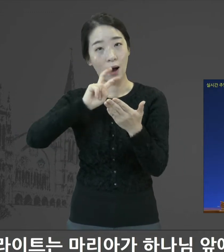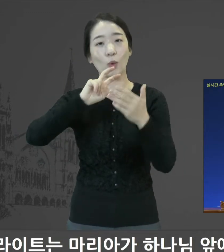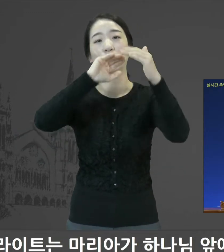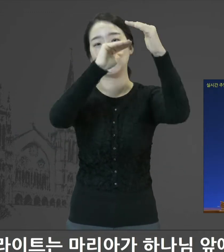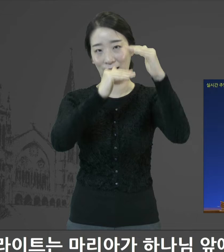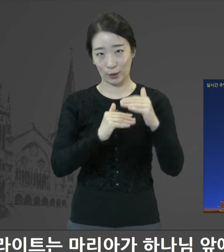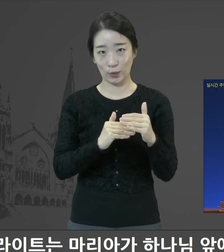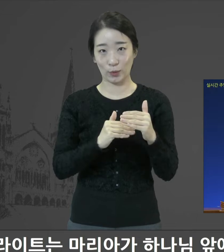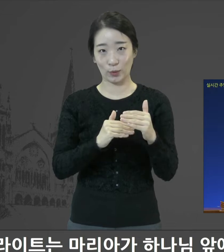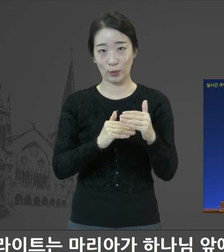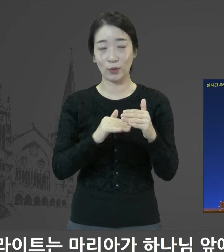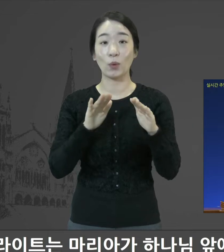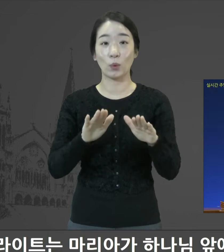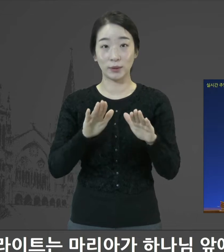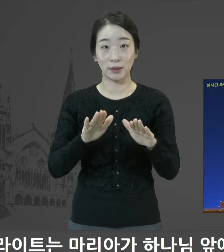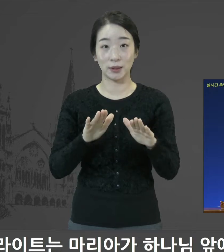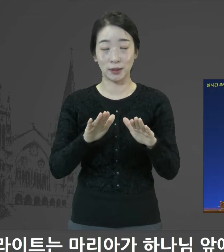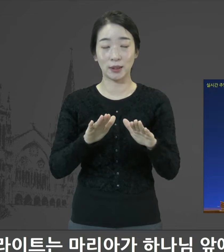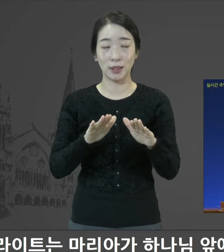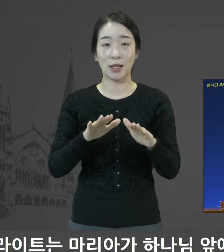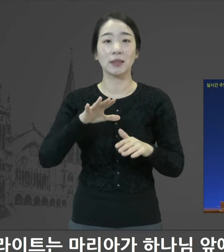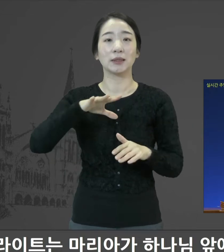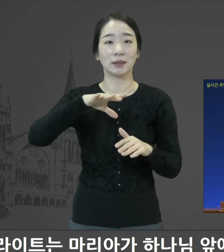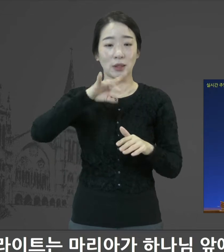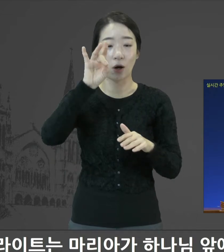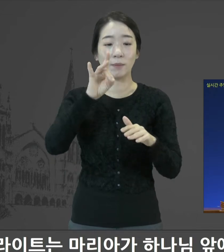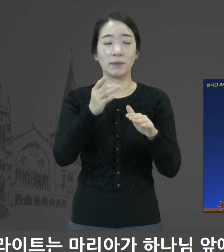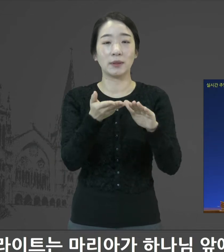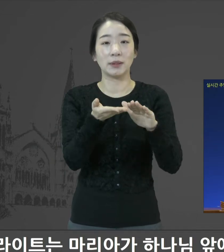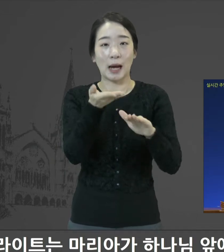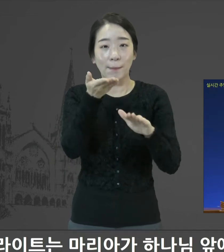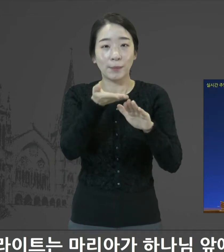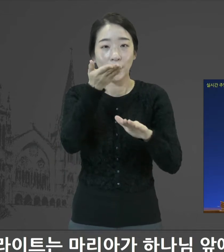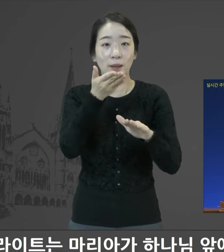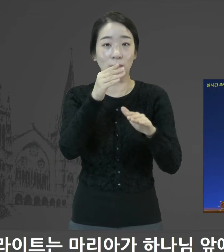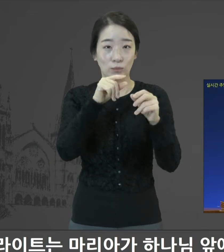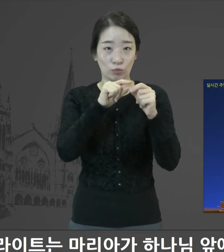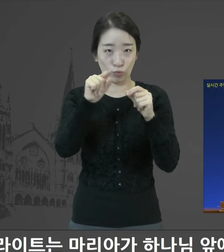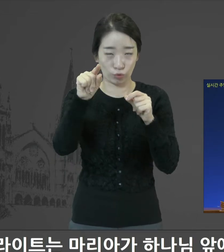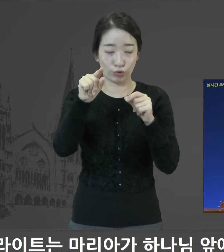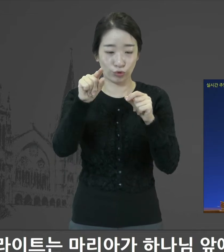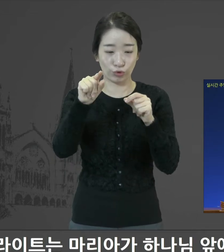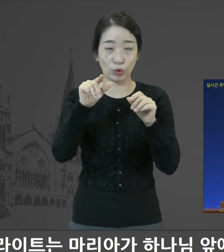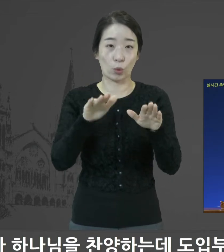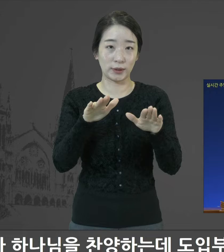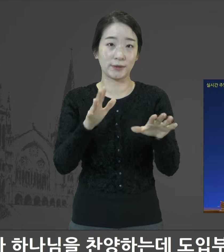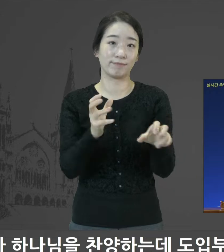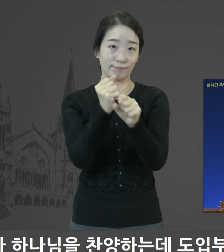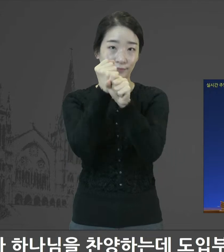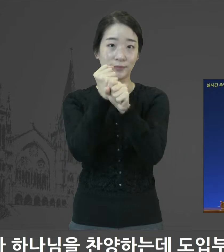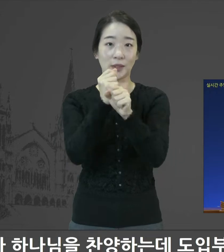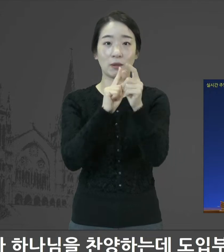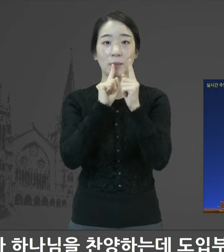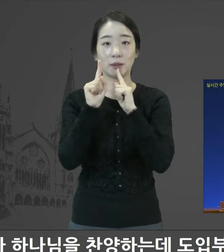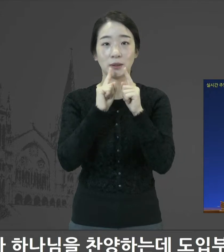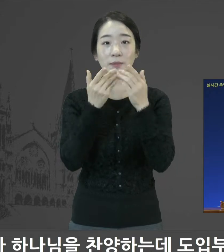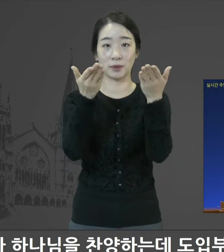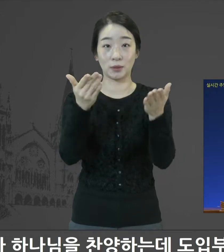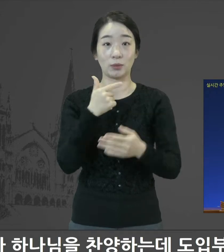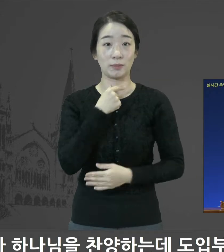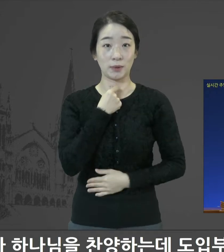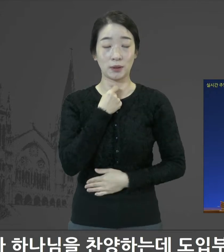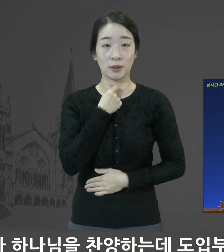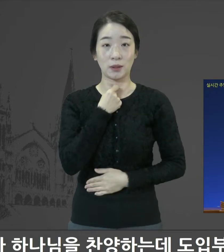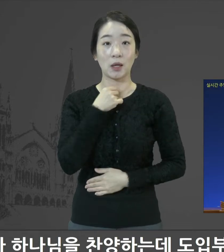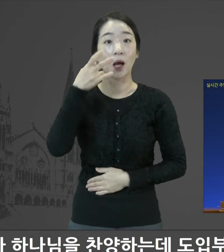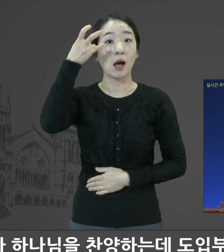그 앞부분만, 그러니까 도입 부분의 가장 중요한 내용만 다루기로 합니다.